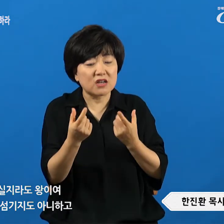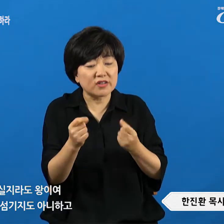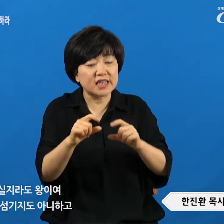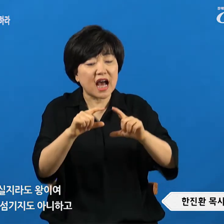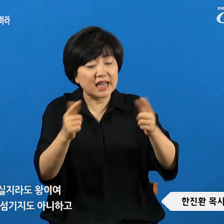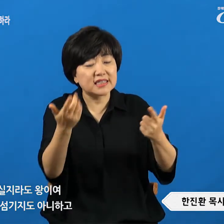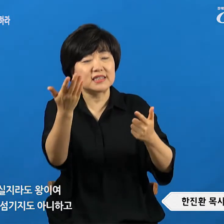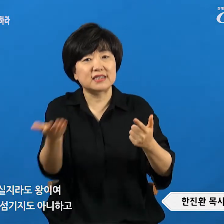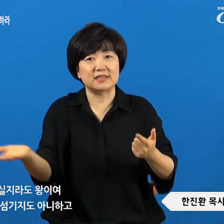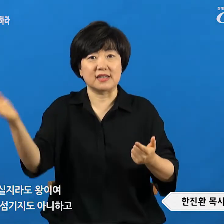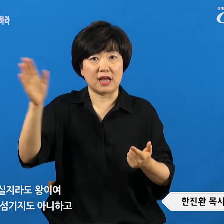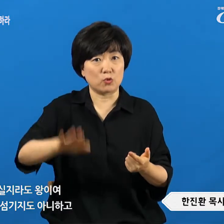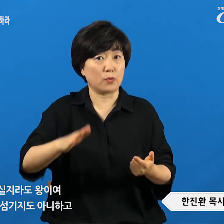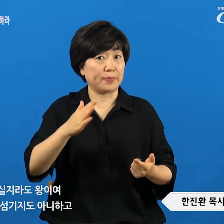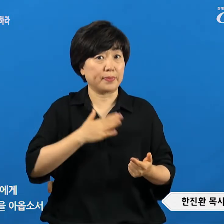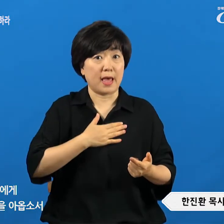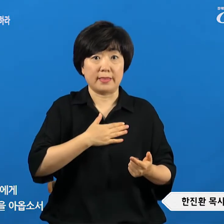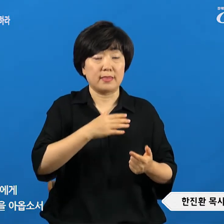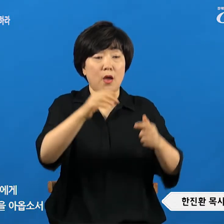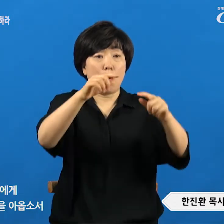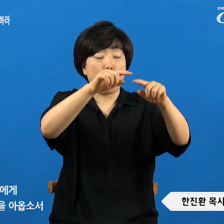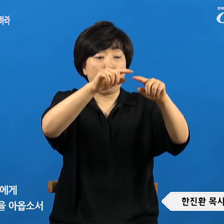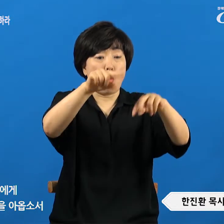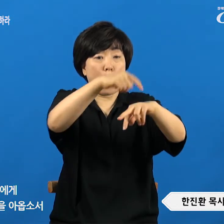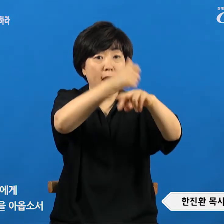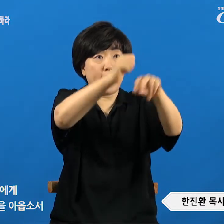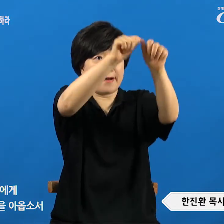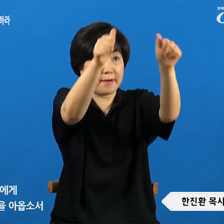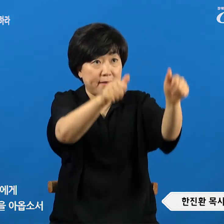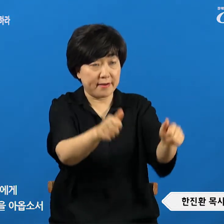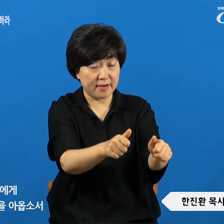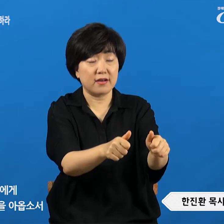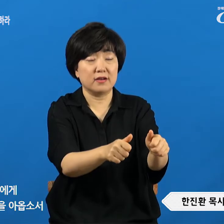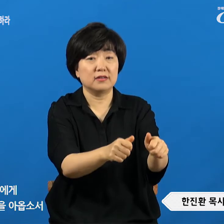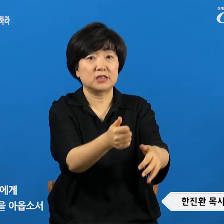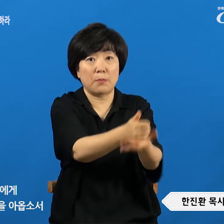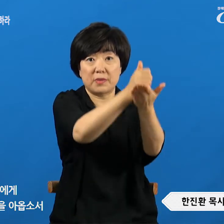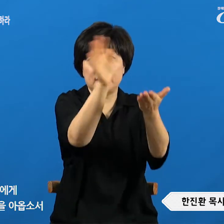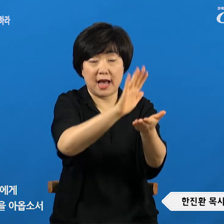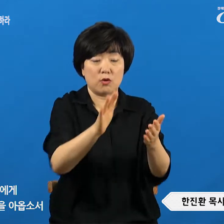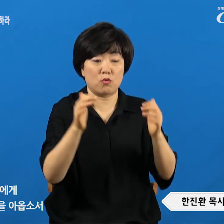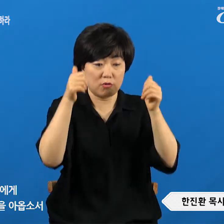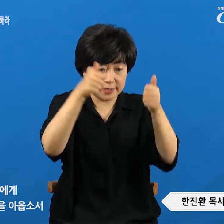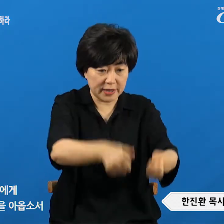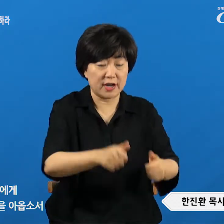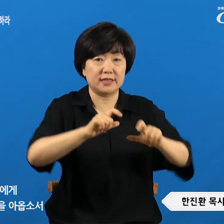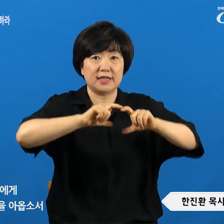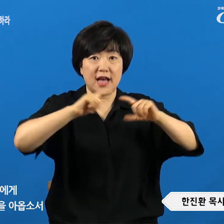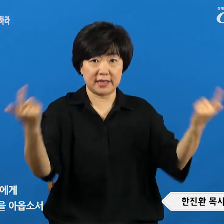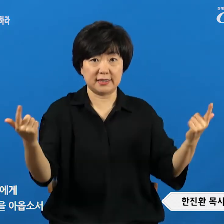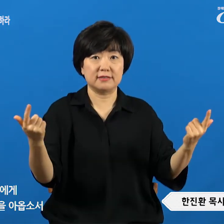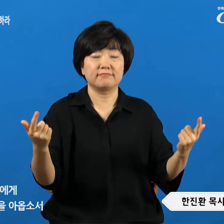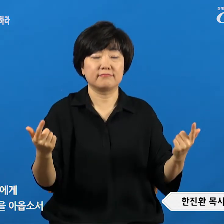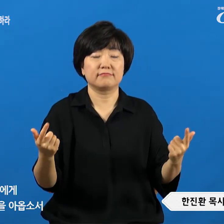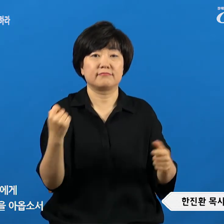우리가 왕의 신들을 섬기지도 아니하고 왕이 세우신 금신상에게 절하지도 아니할 줄을 아옵소서.